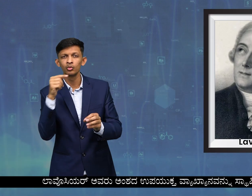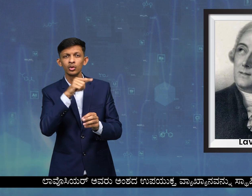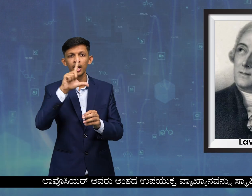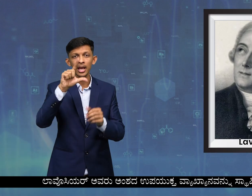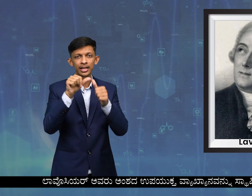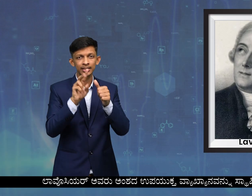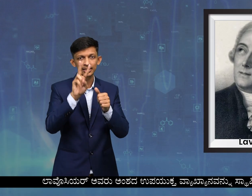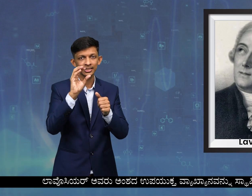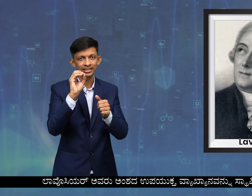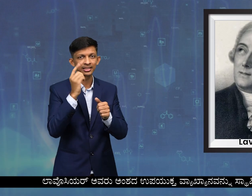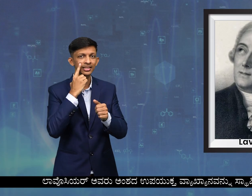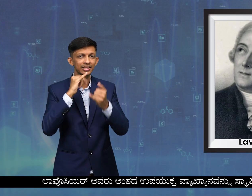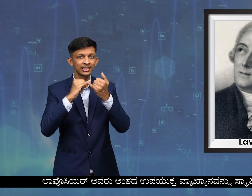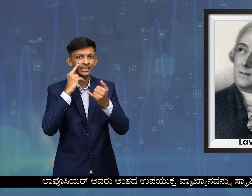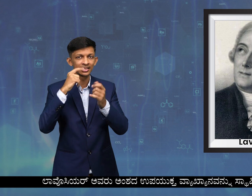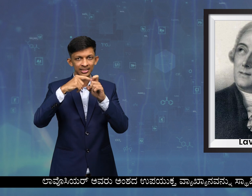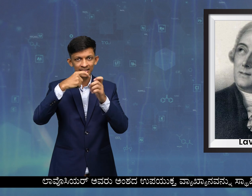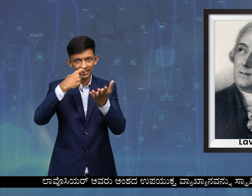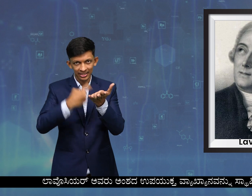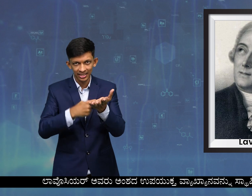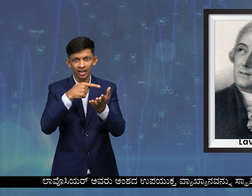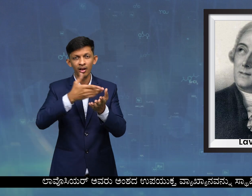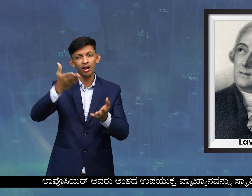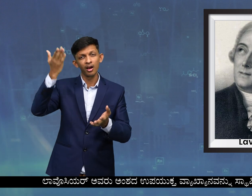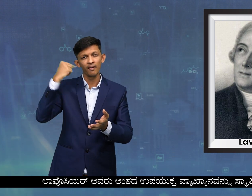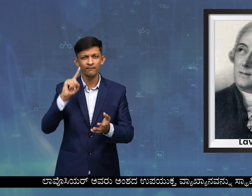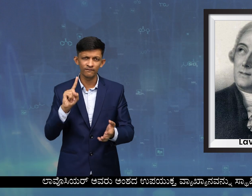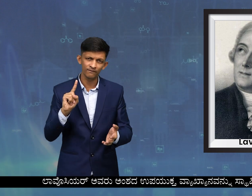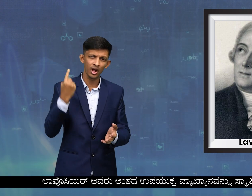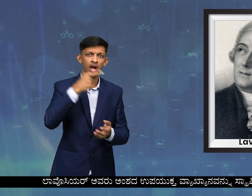ಅಂಶದ ಉಪಯುಕ್ತ ವ್ಯಾಖ್ಯಾನವನ್ನು ಸ್ಥಾಪಿಸಲು ಮೊದಲಿಗರು.